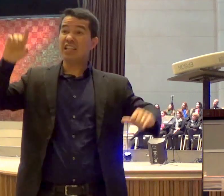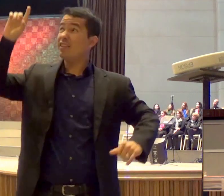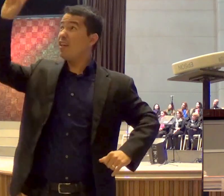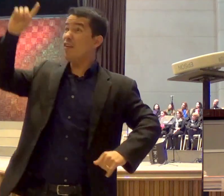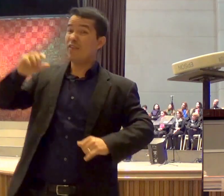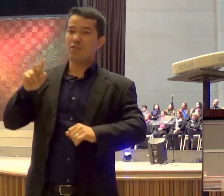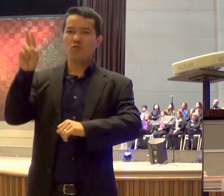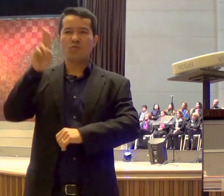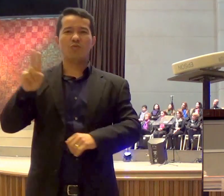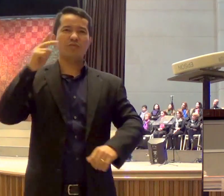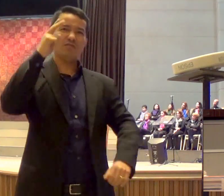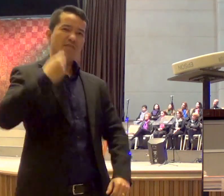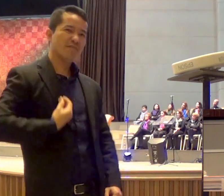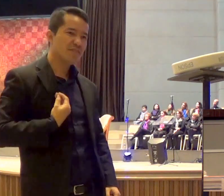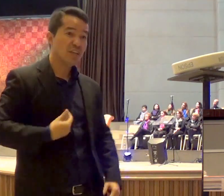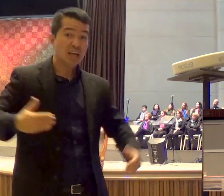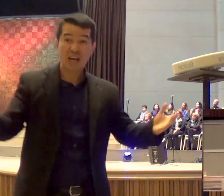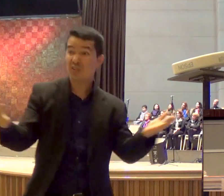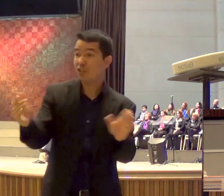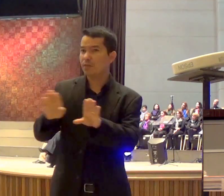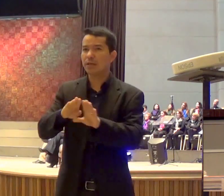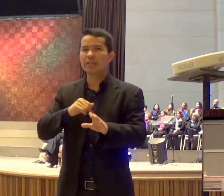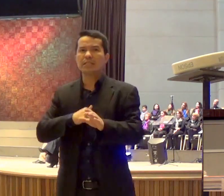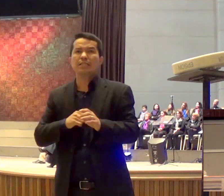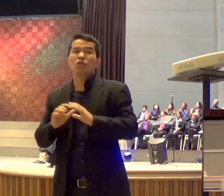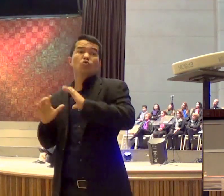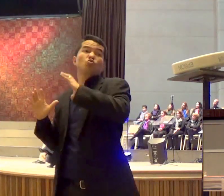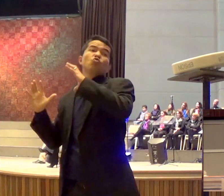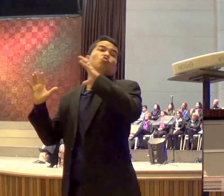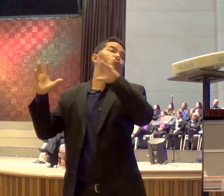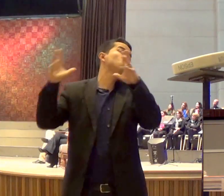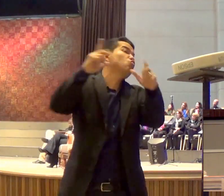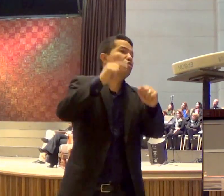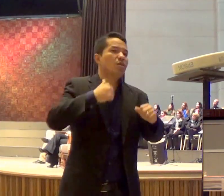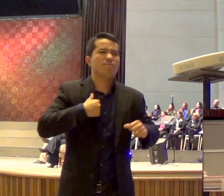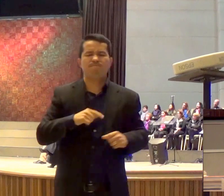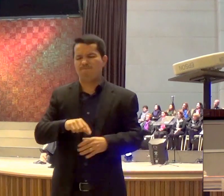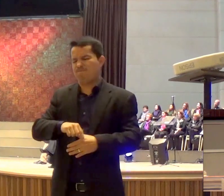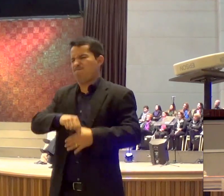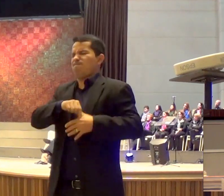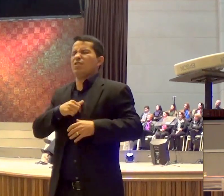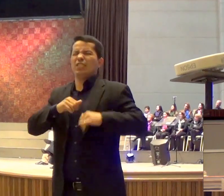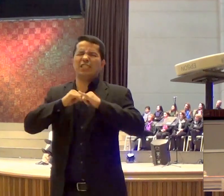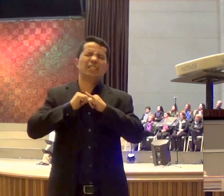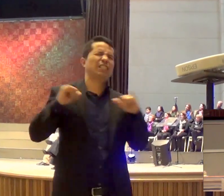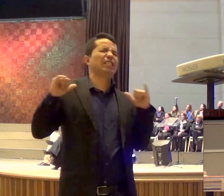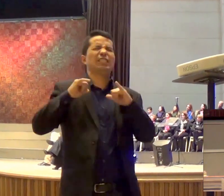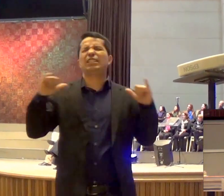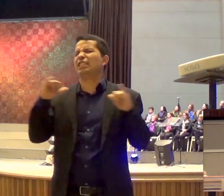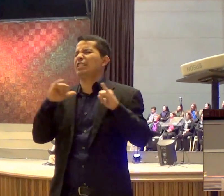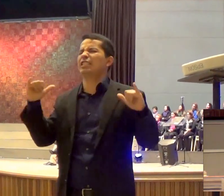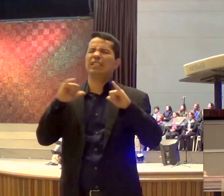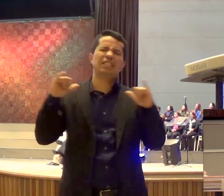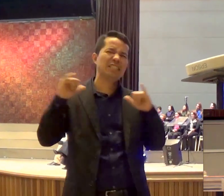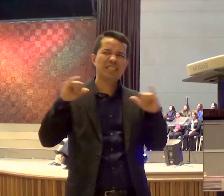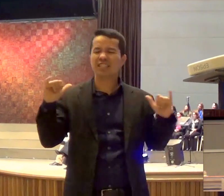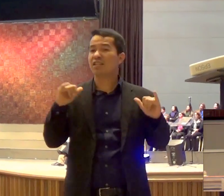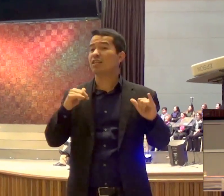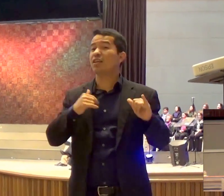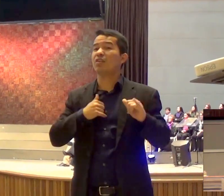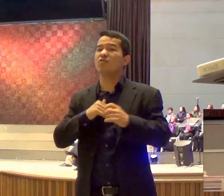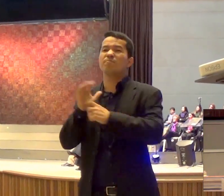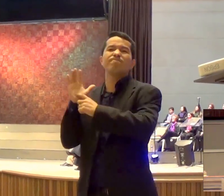habita em mim é que sai falando para aquela Um Grão de Gente o quanto Deus é bom e quando eu toco já não toco mais eu